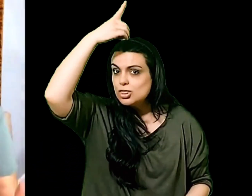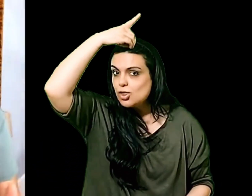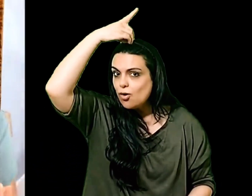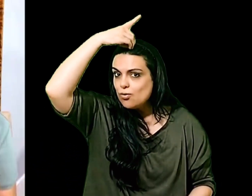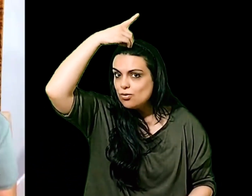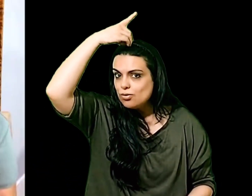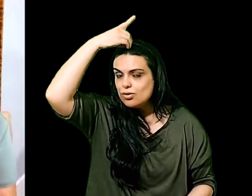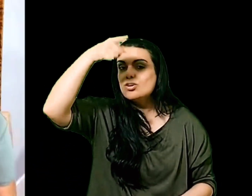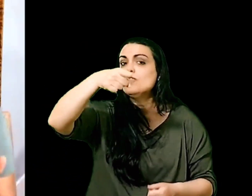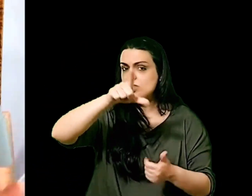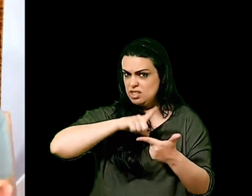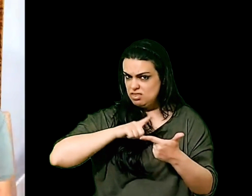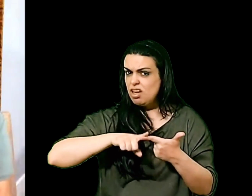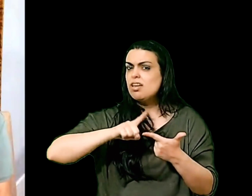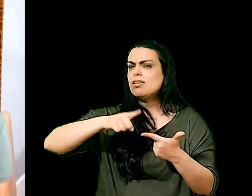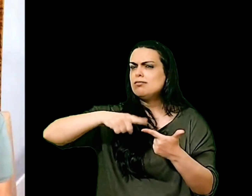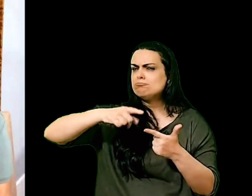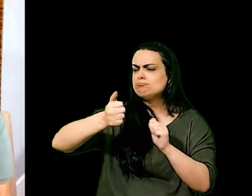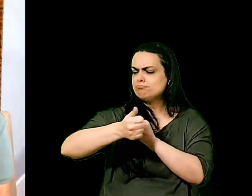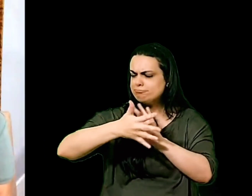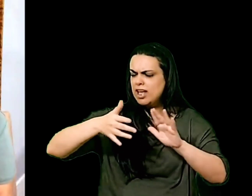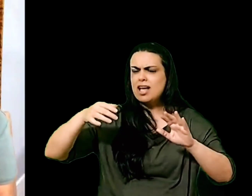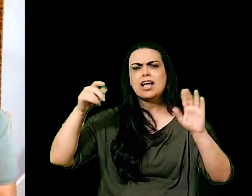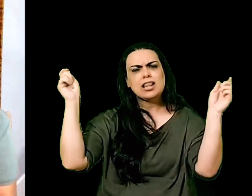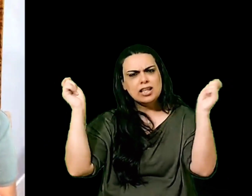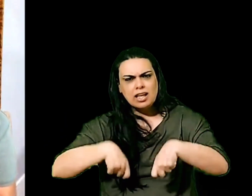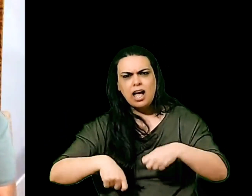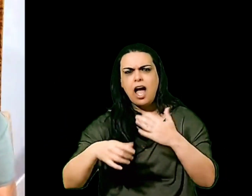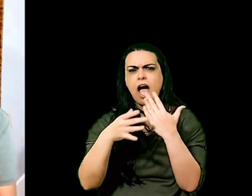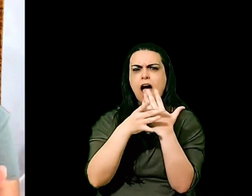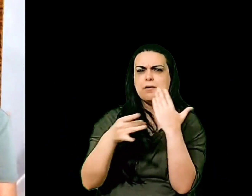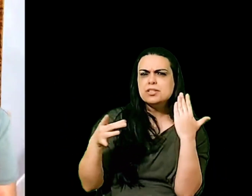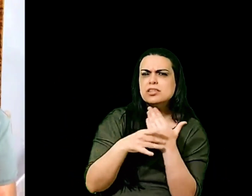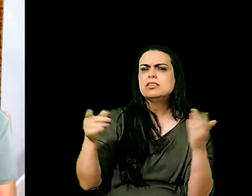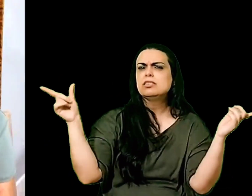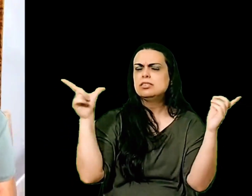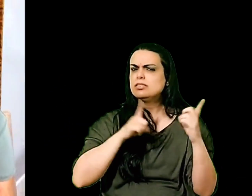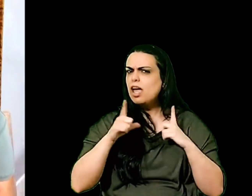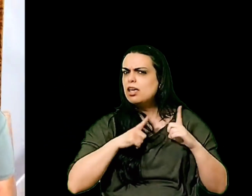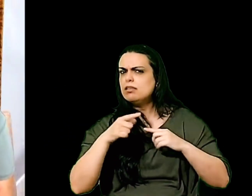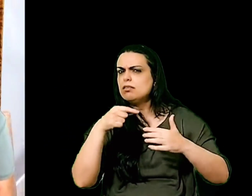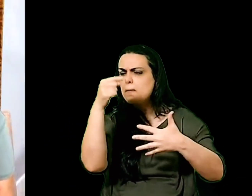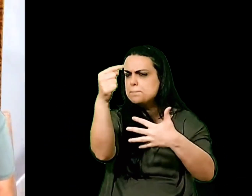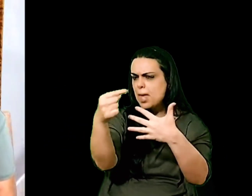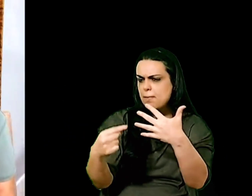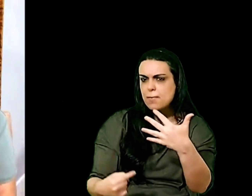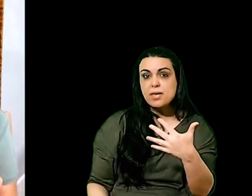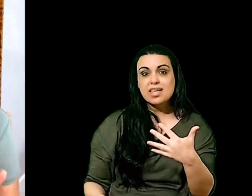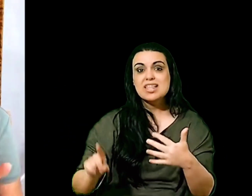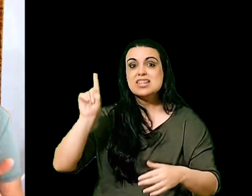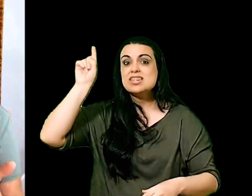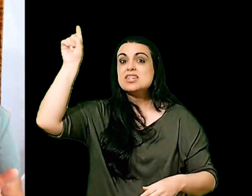Você já tem dons, você tem talentos, você já tem alguns apontamentos.